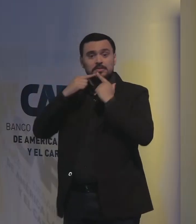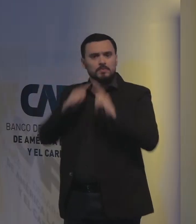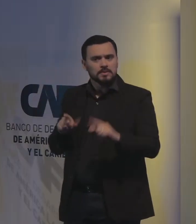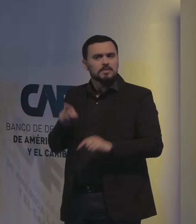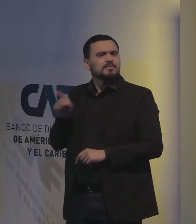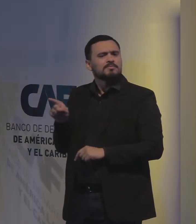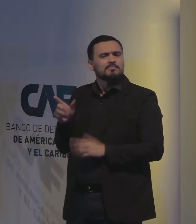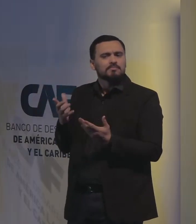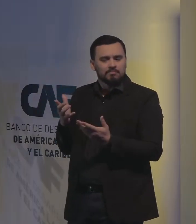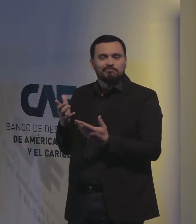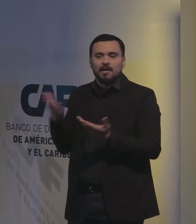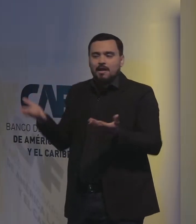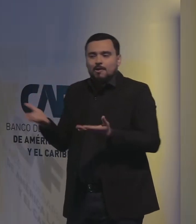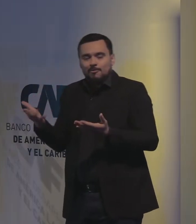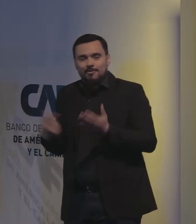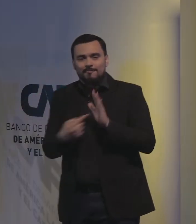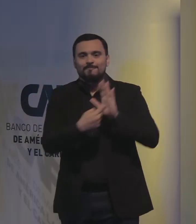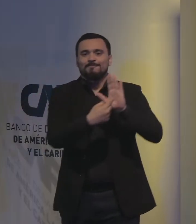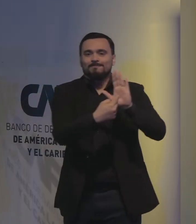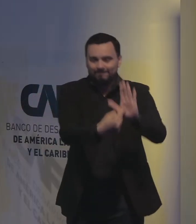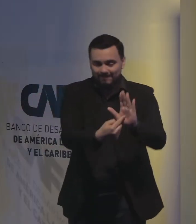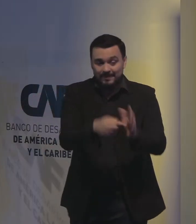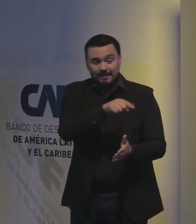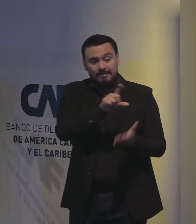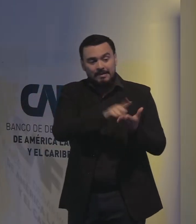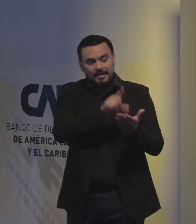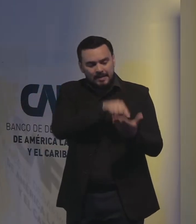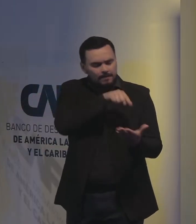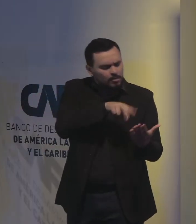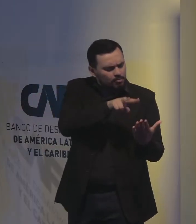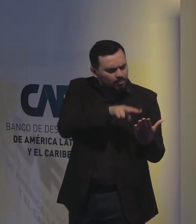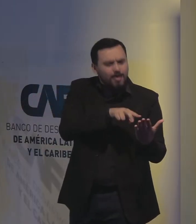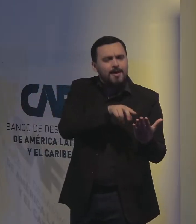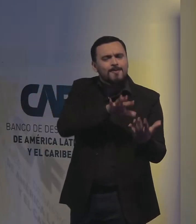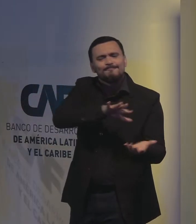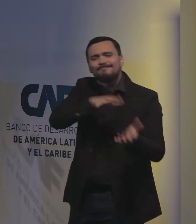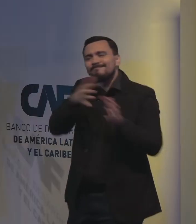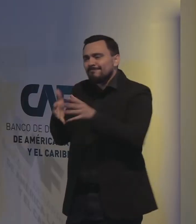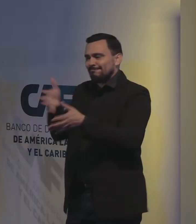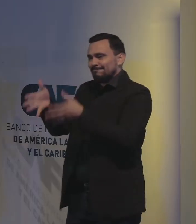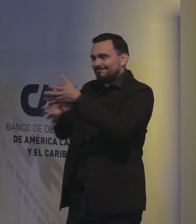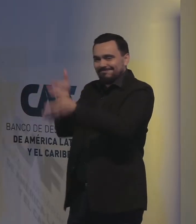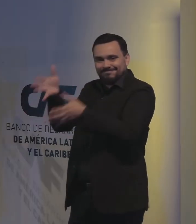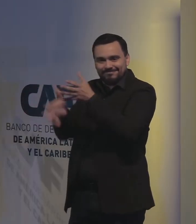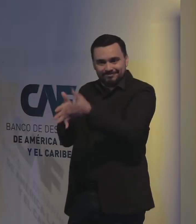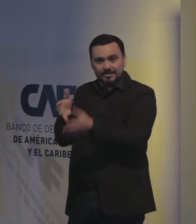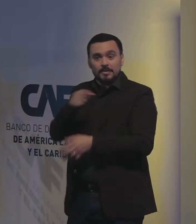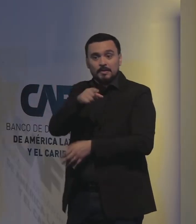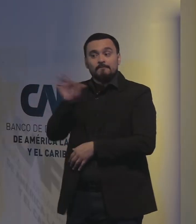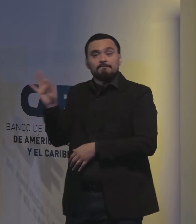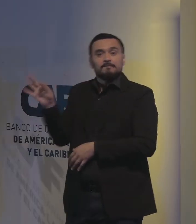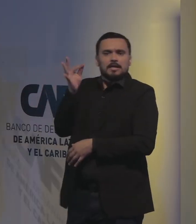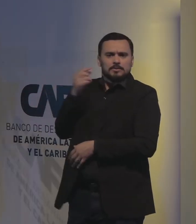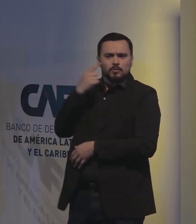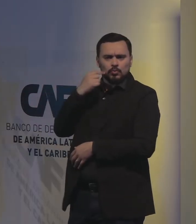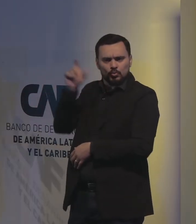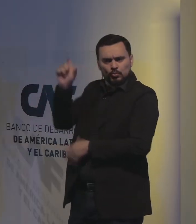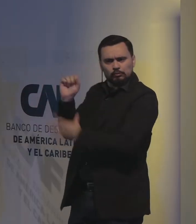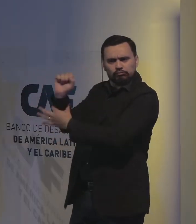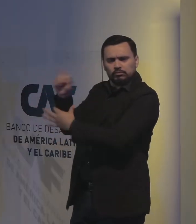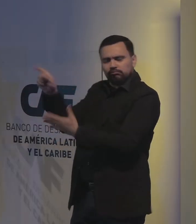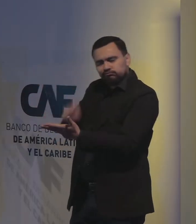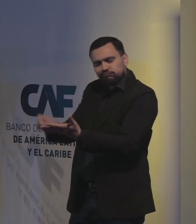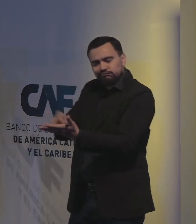Lingüísticas presenta la narración del libro El Principito, del escritor francés Antoine de